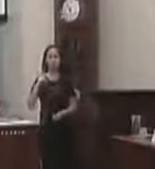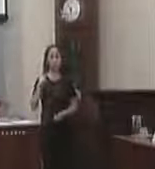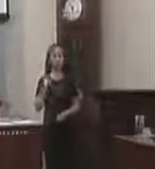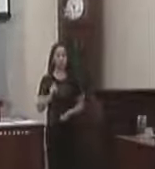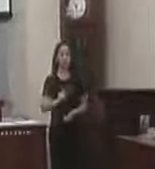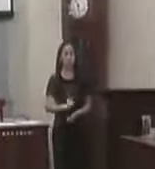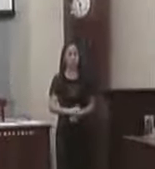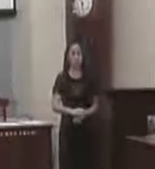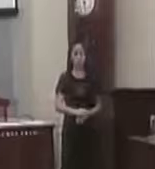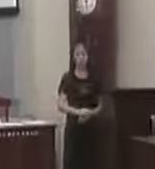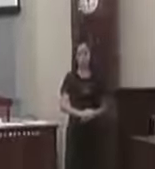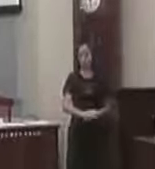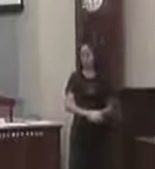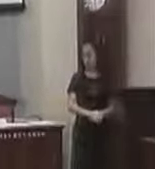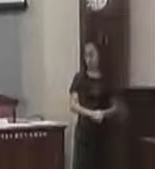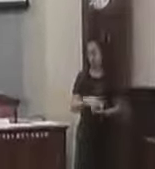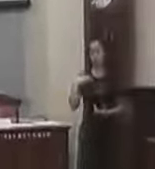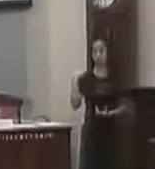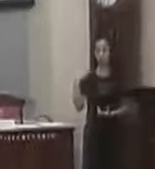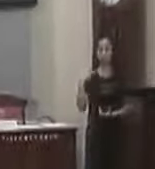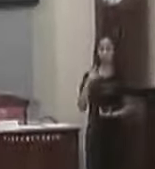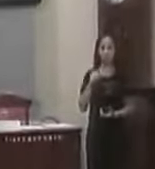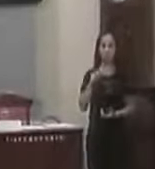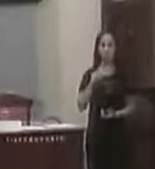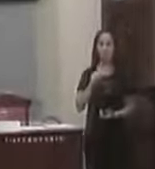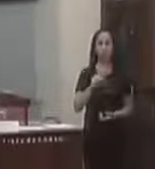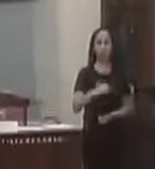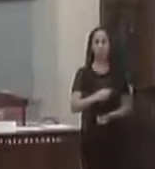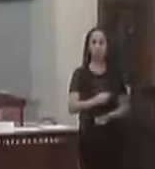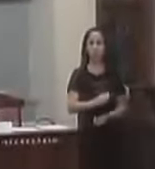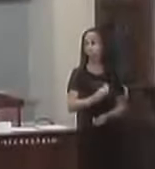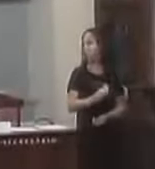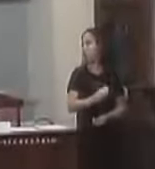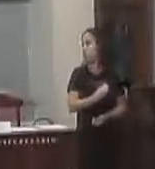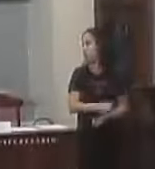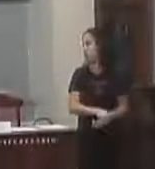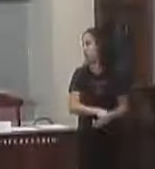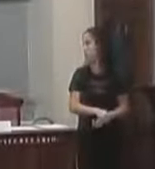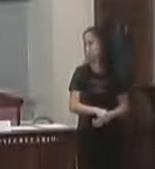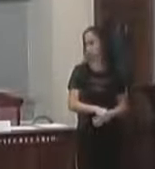Cabral Vereador Paulo César Alves Pena